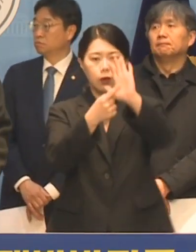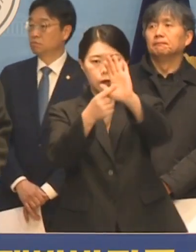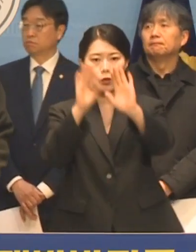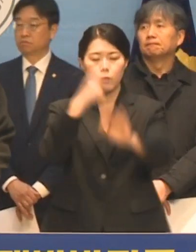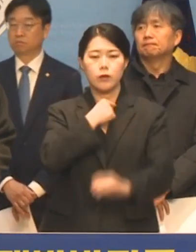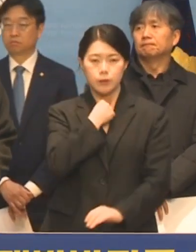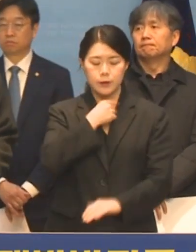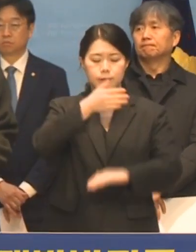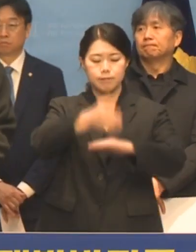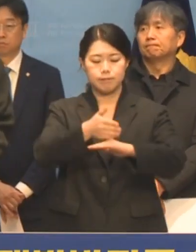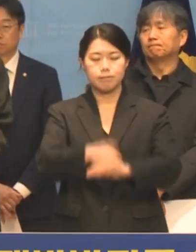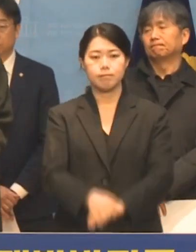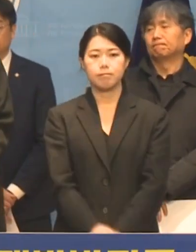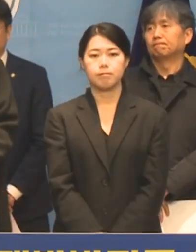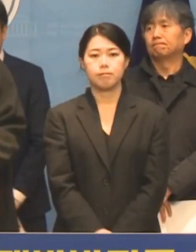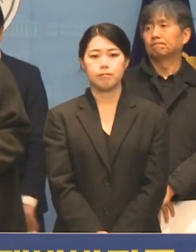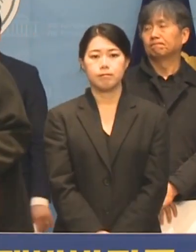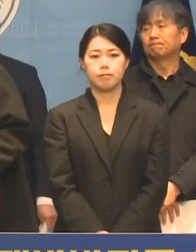좋겠습니다. 감사합니다.